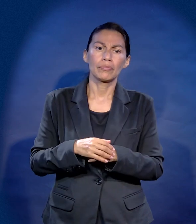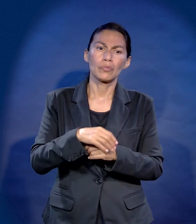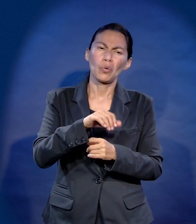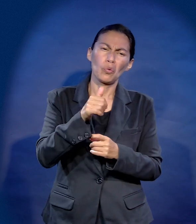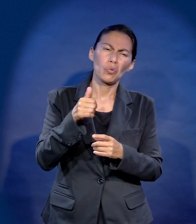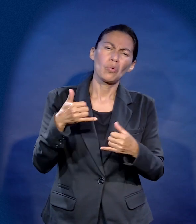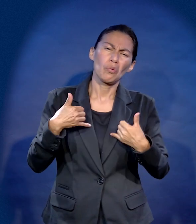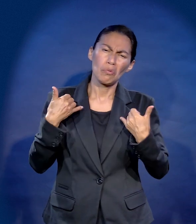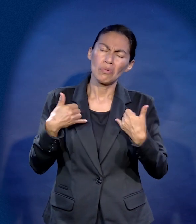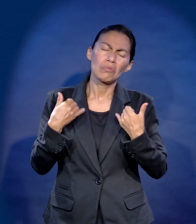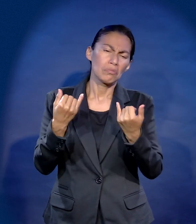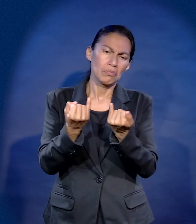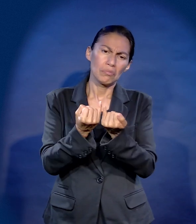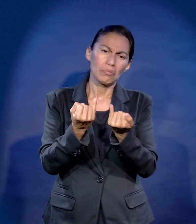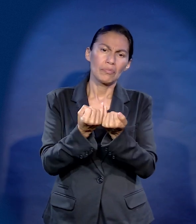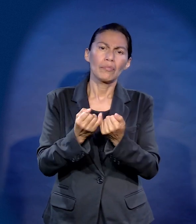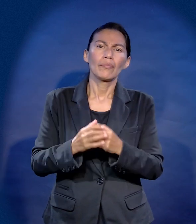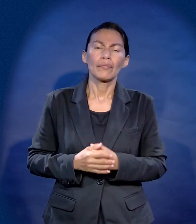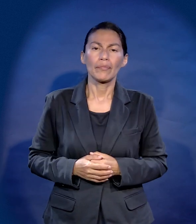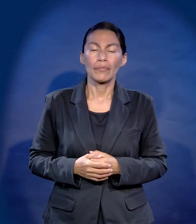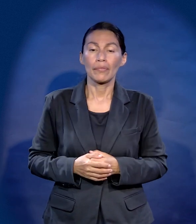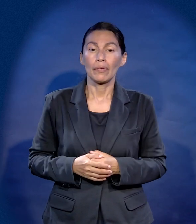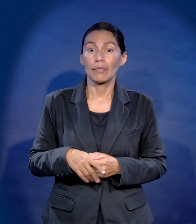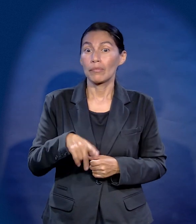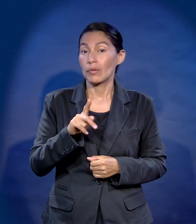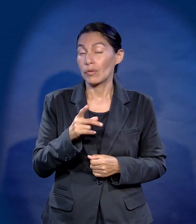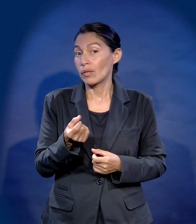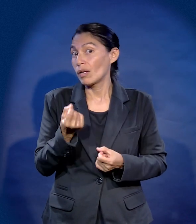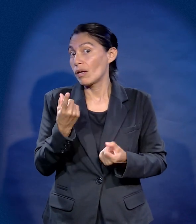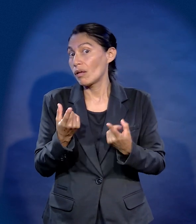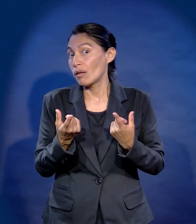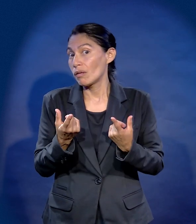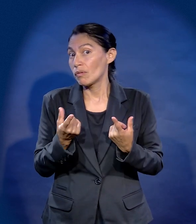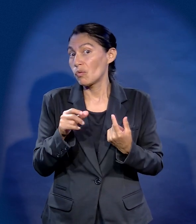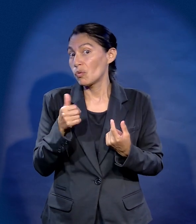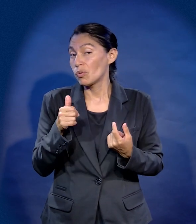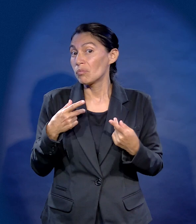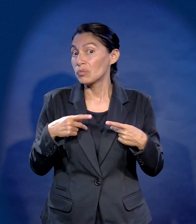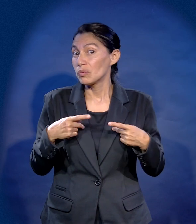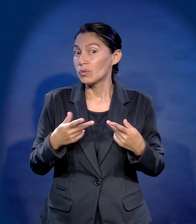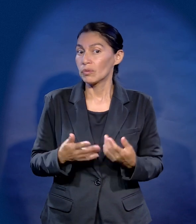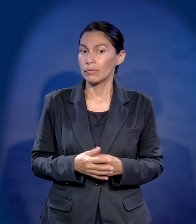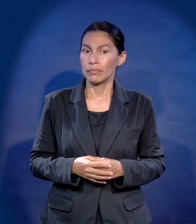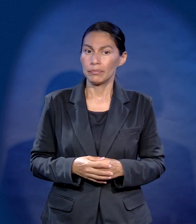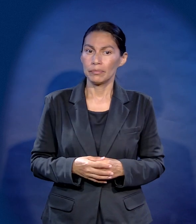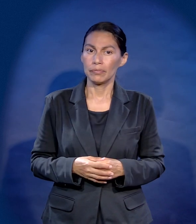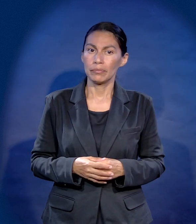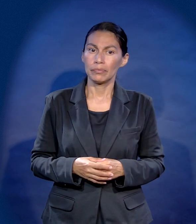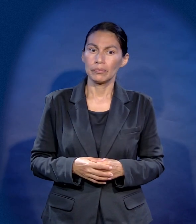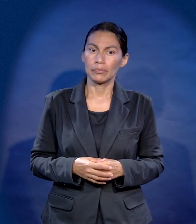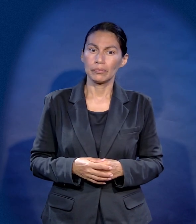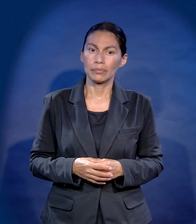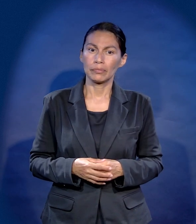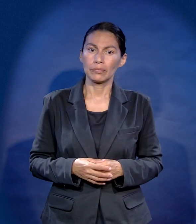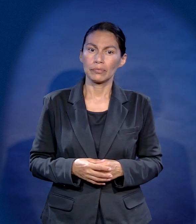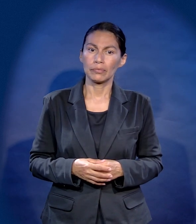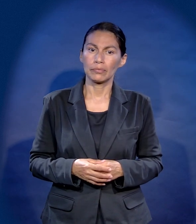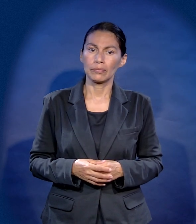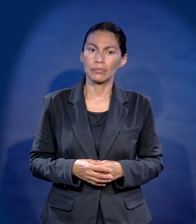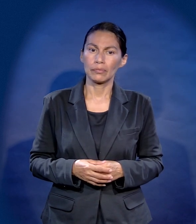mañana y otros jóvenes que lo están haciendo. Pero puede haber alguien más.